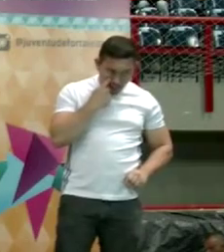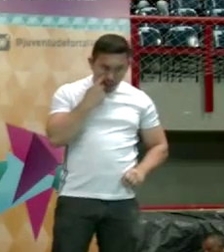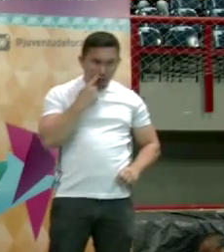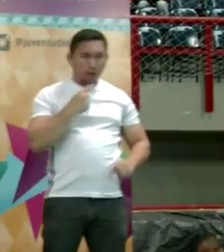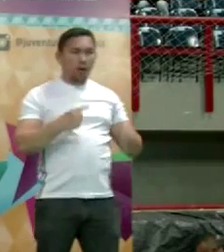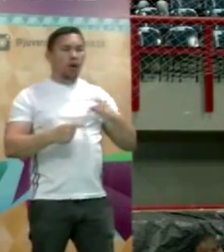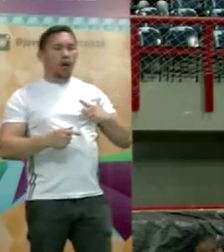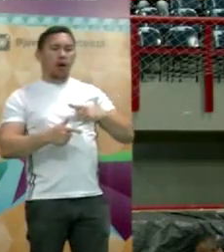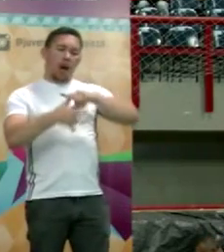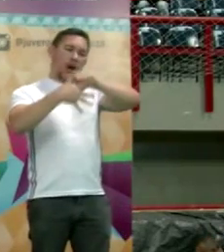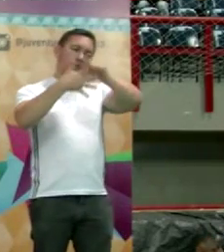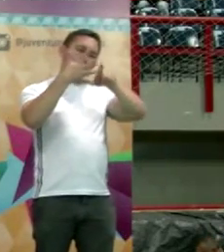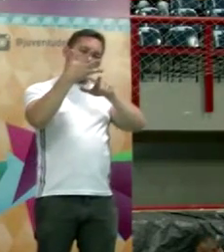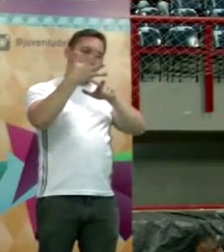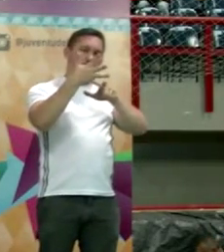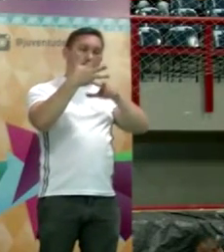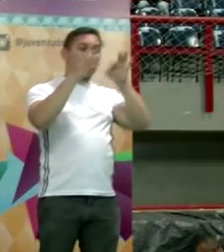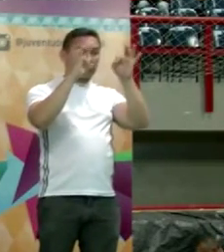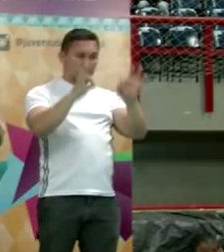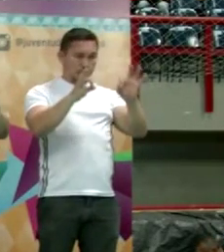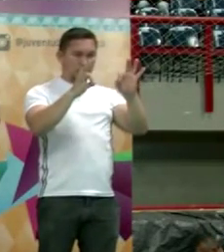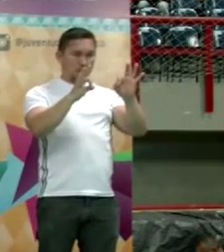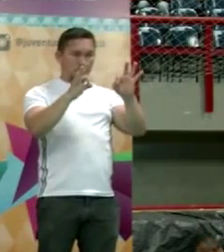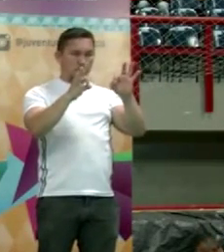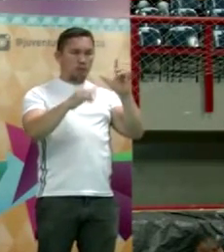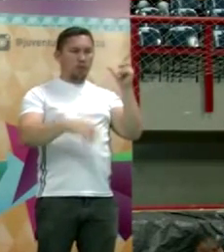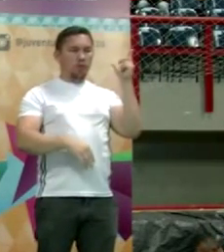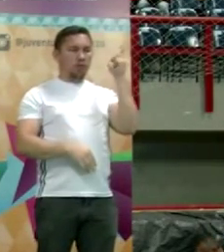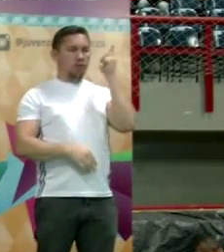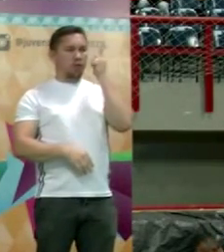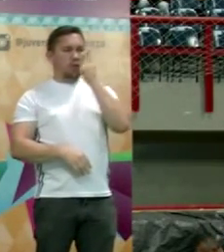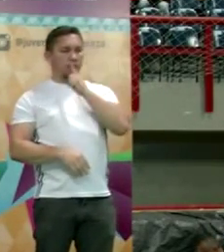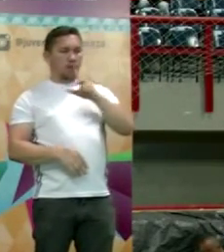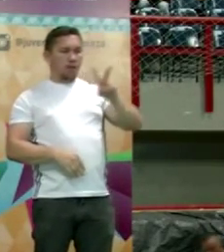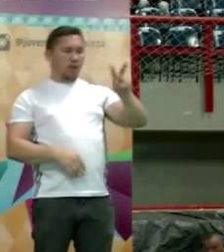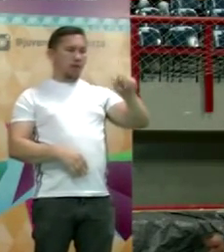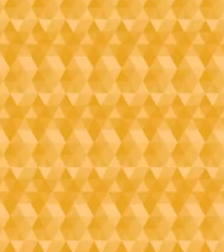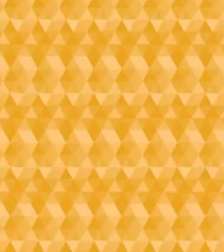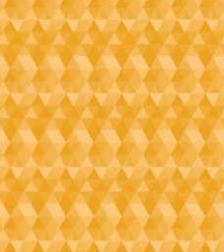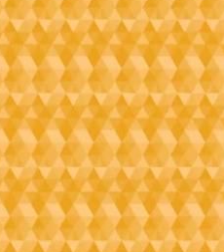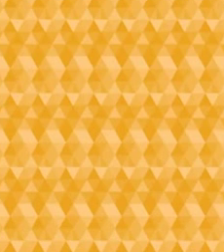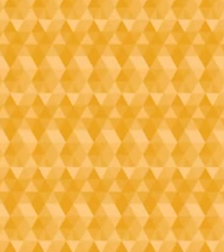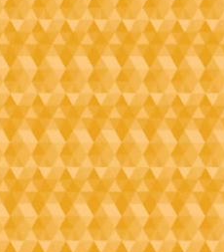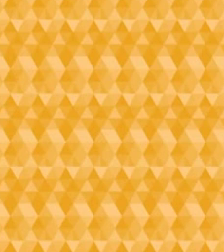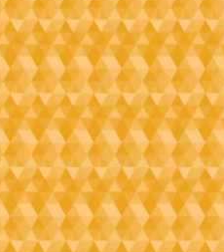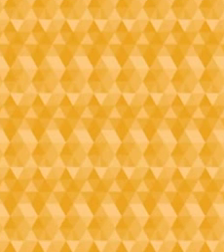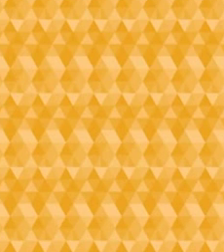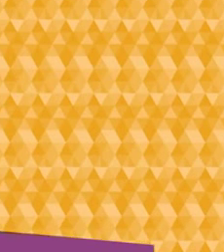Marque a opção correta e ganhe uma vaga onde você quiser.